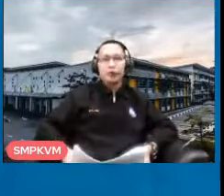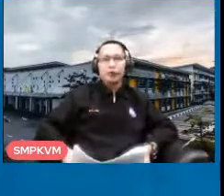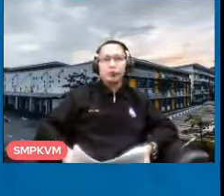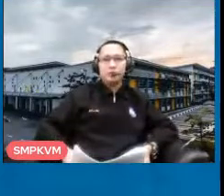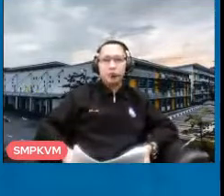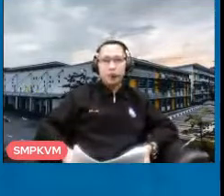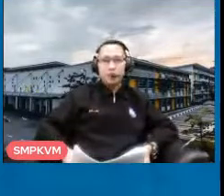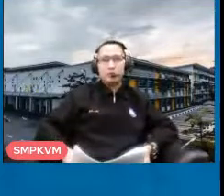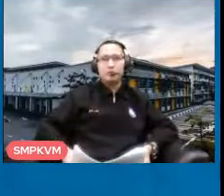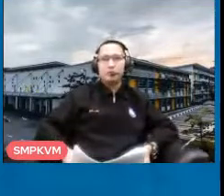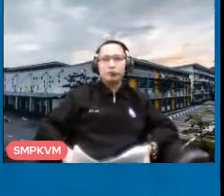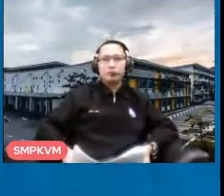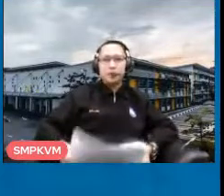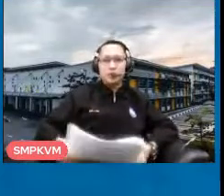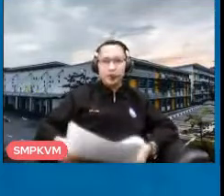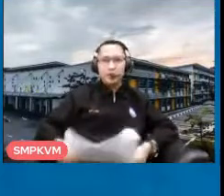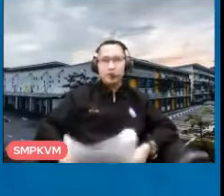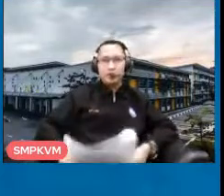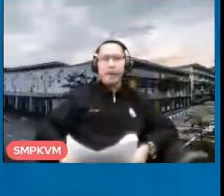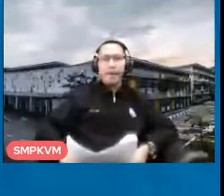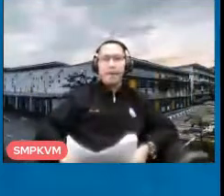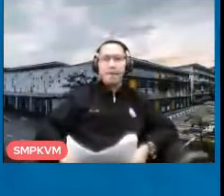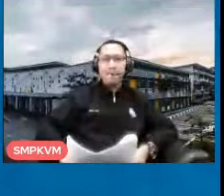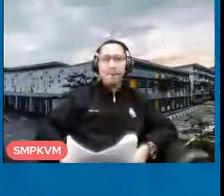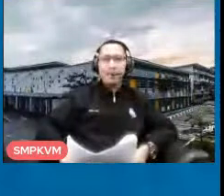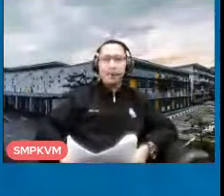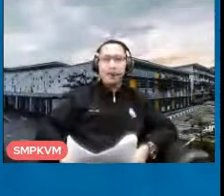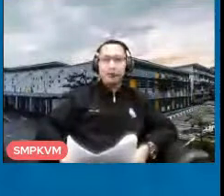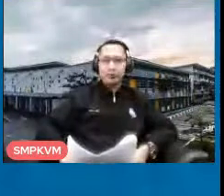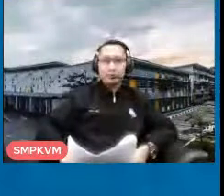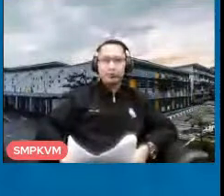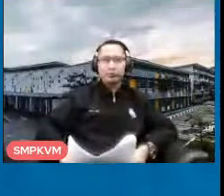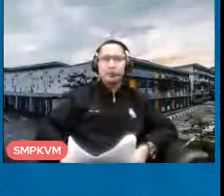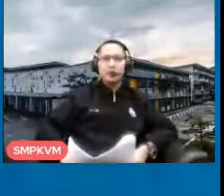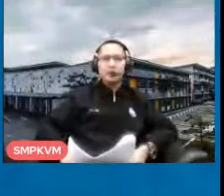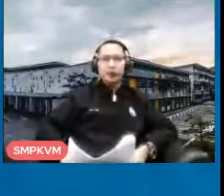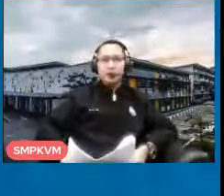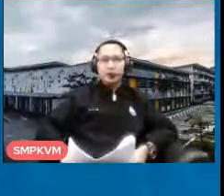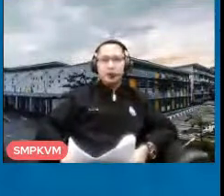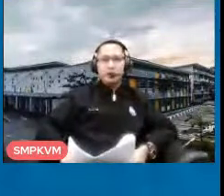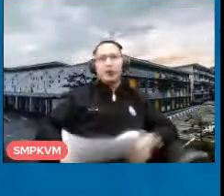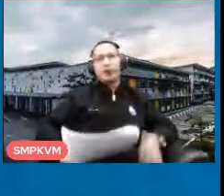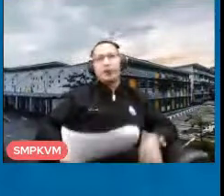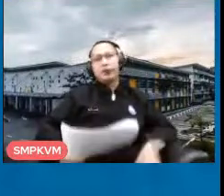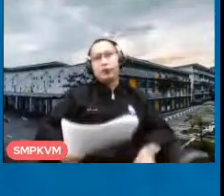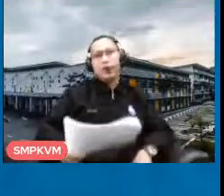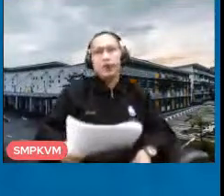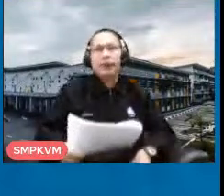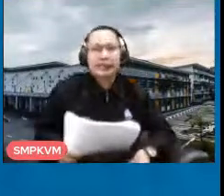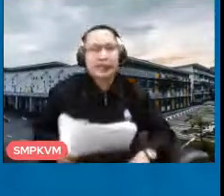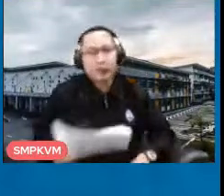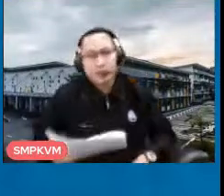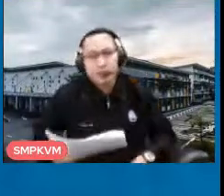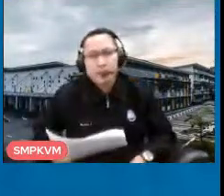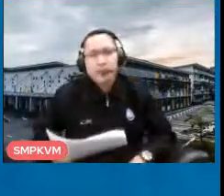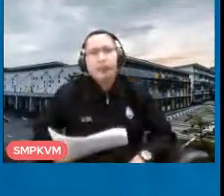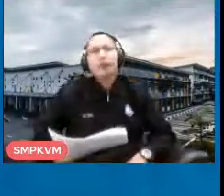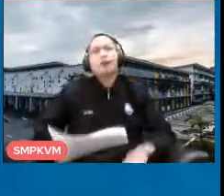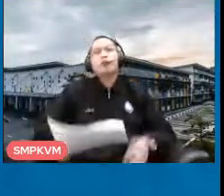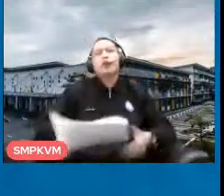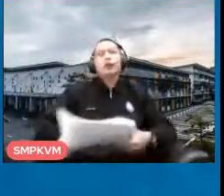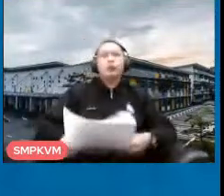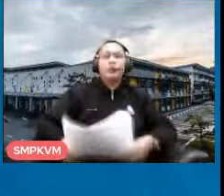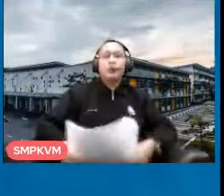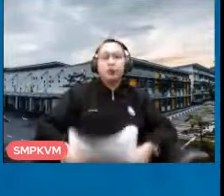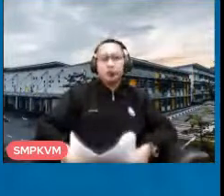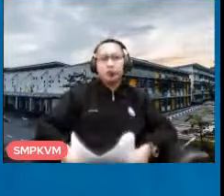keluar macam mana Tuh eh seterusnya next Oke kaki semua yang ketat sampai Memang Tak